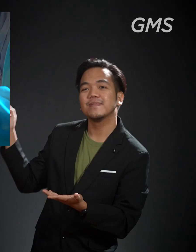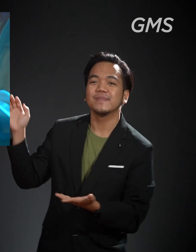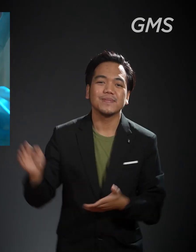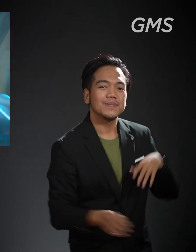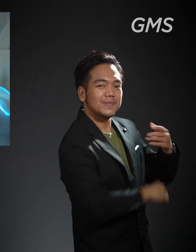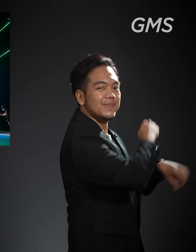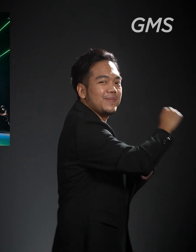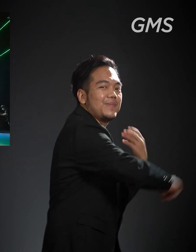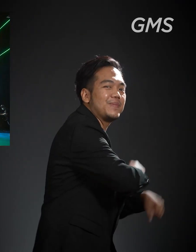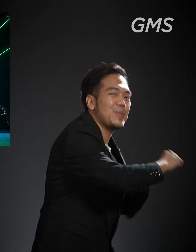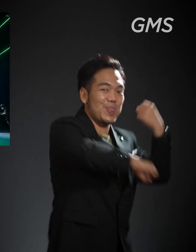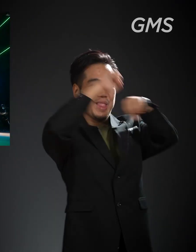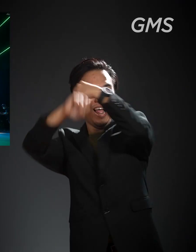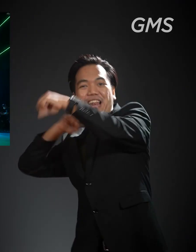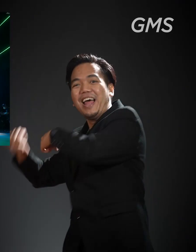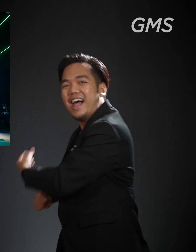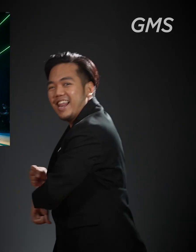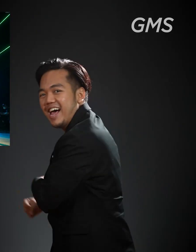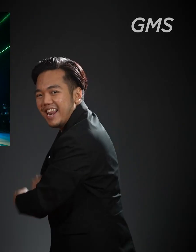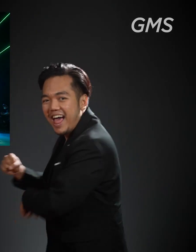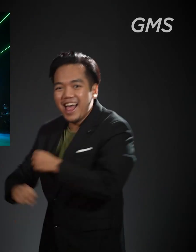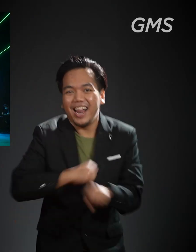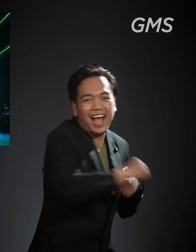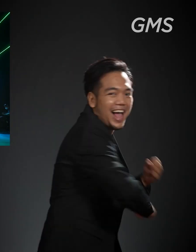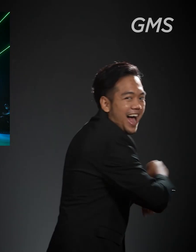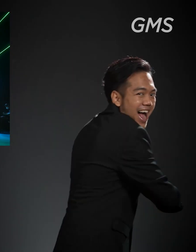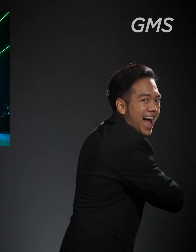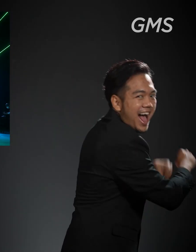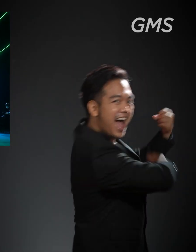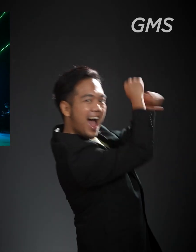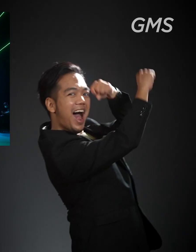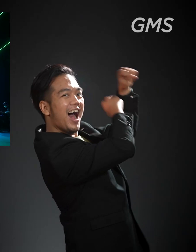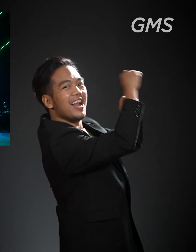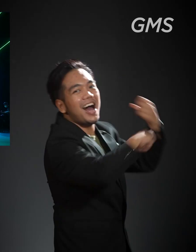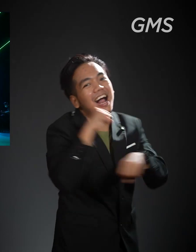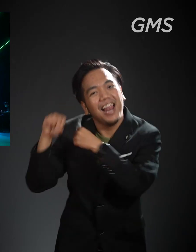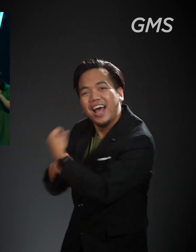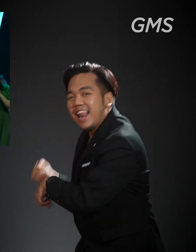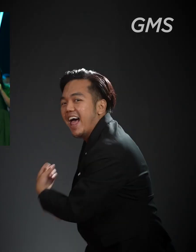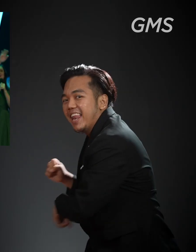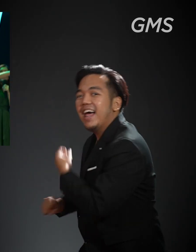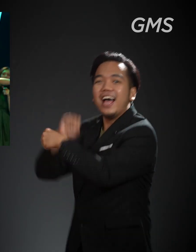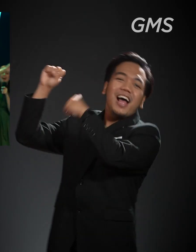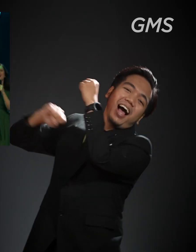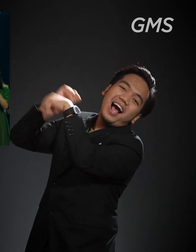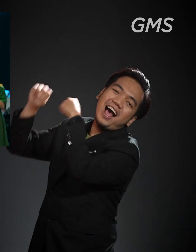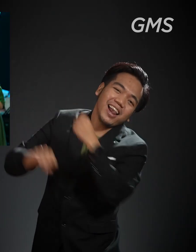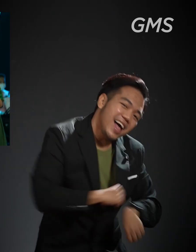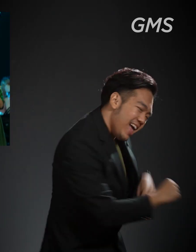Hey! La la la la la la la la la la.